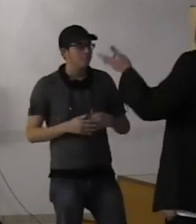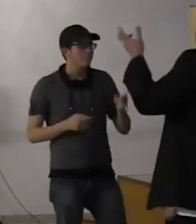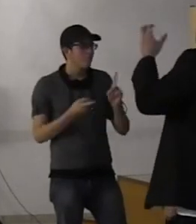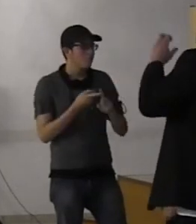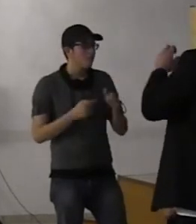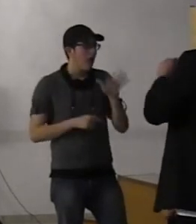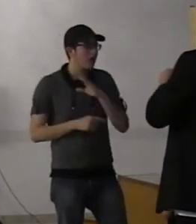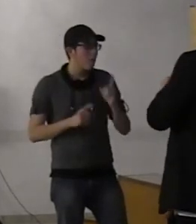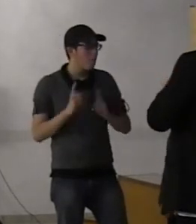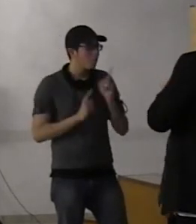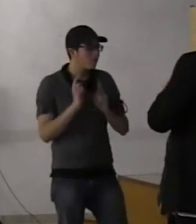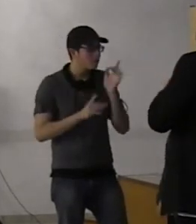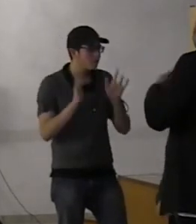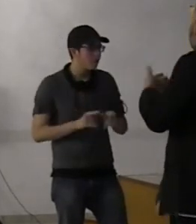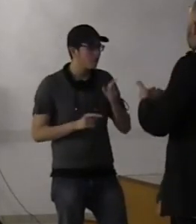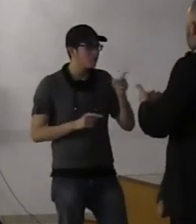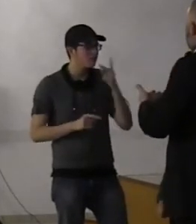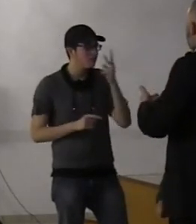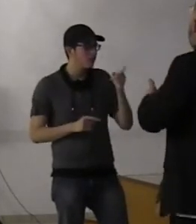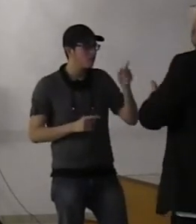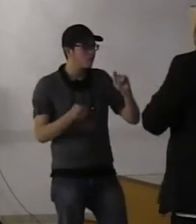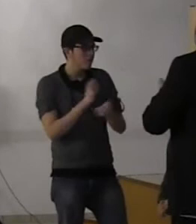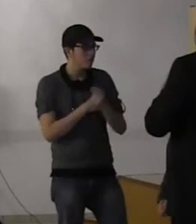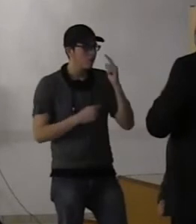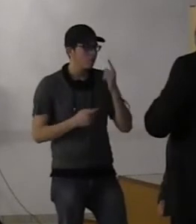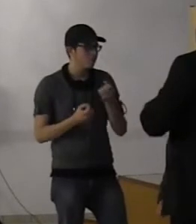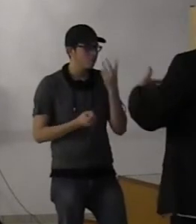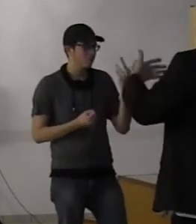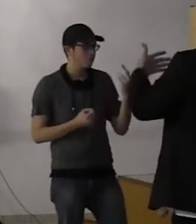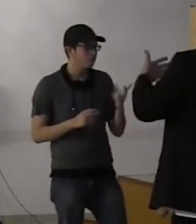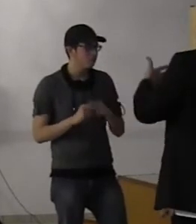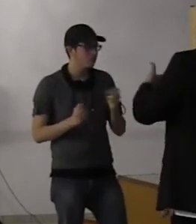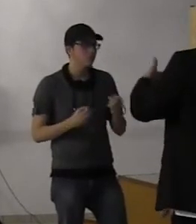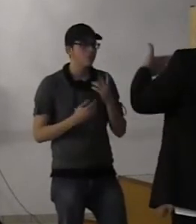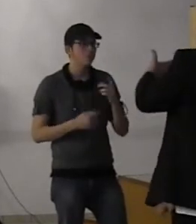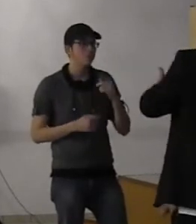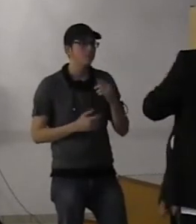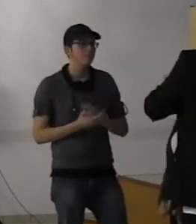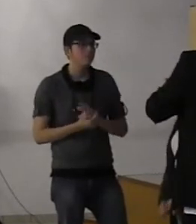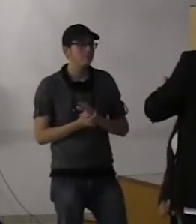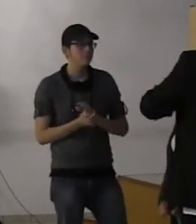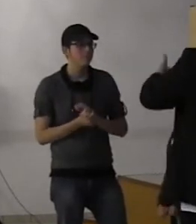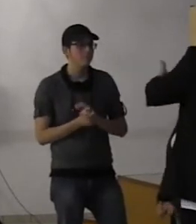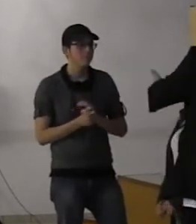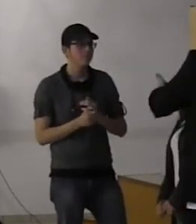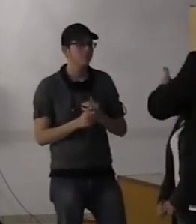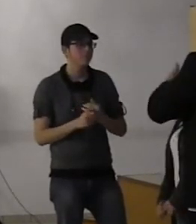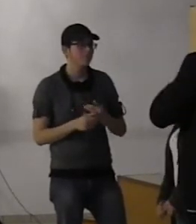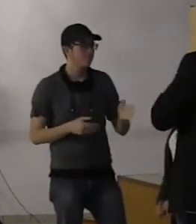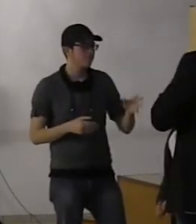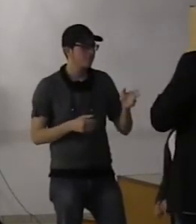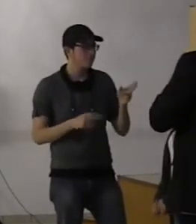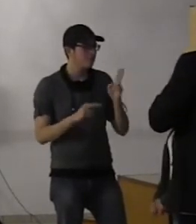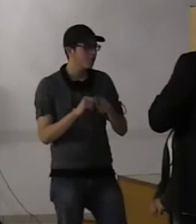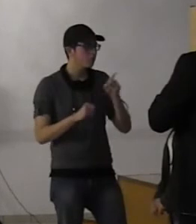Und viele vielleicht, die zum Islam kommen wollen und vielleicht Angst haben, motiviert das auch so. Und deswegen, mit dem heutigen Tag bekommt sie schon die Belohnung